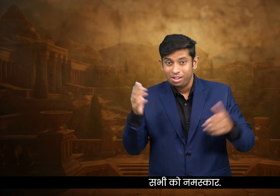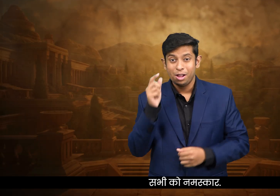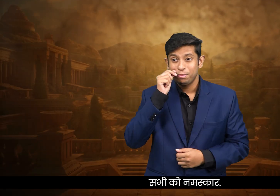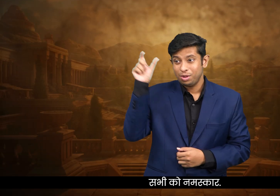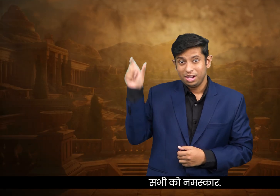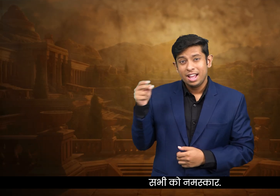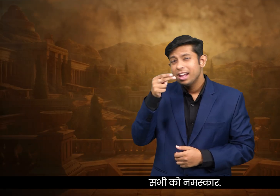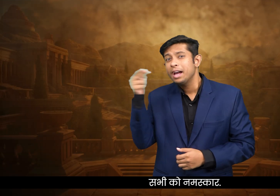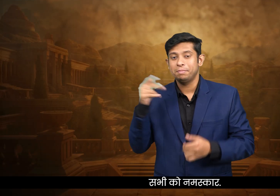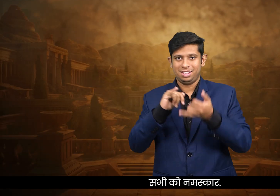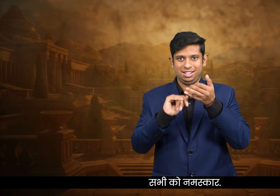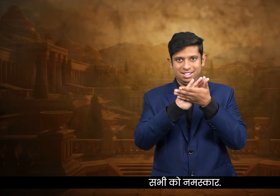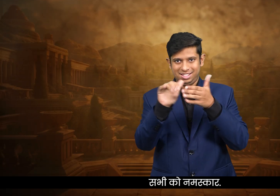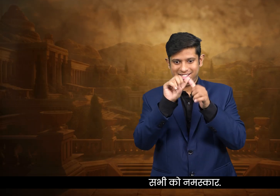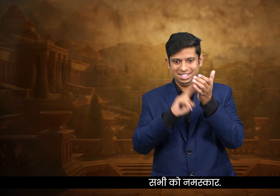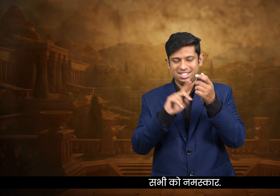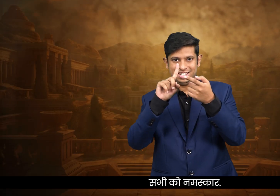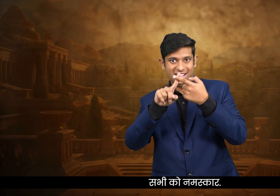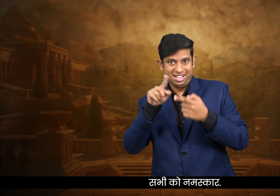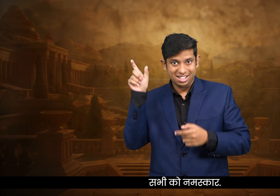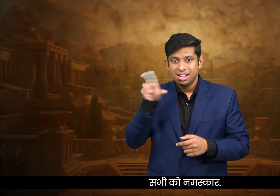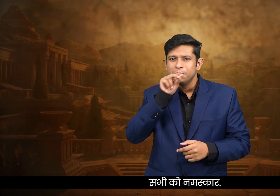सभी को नमस्कार।